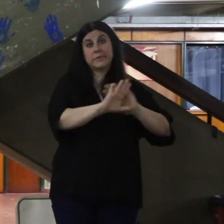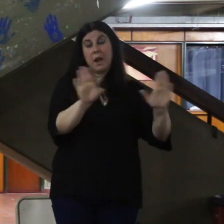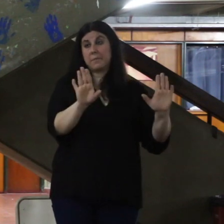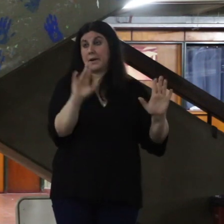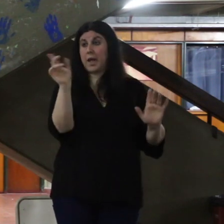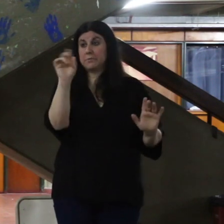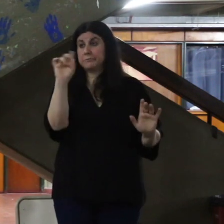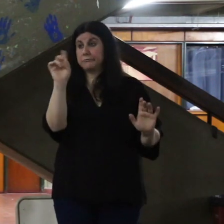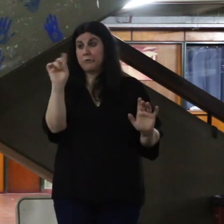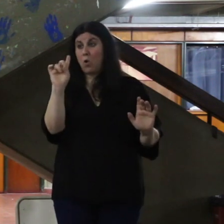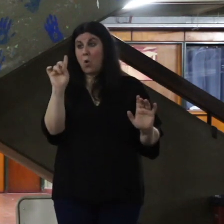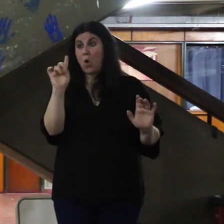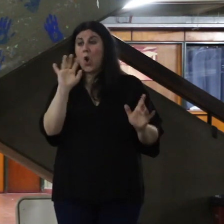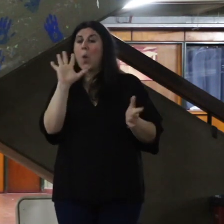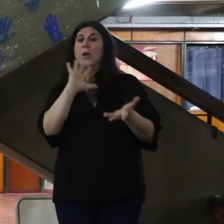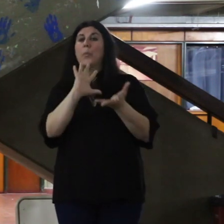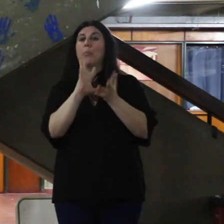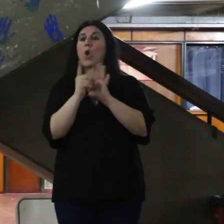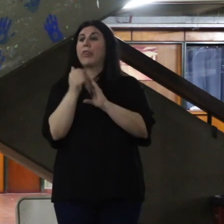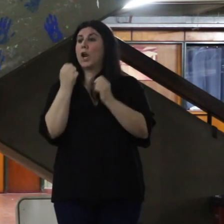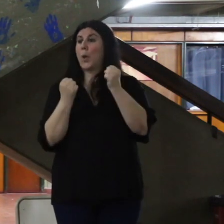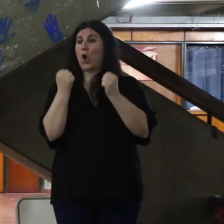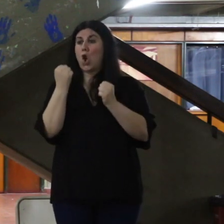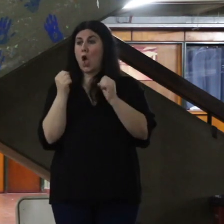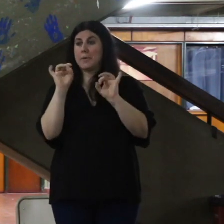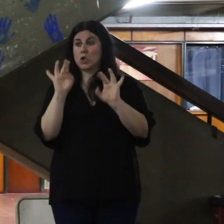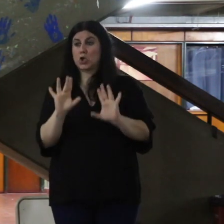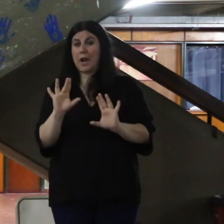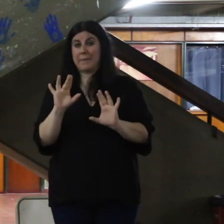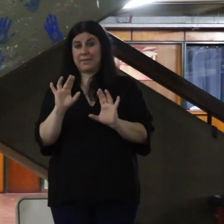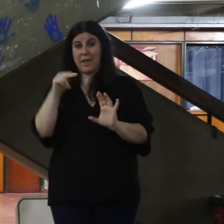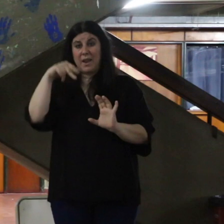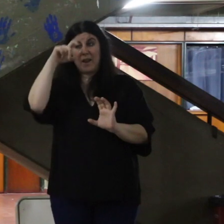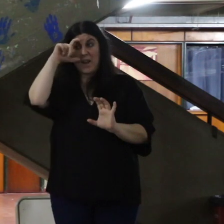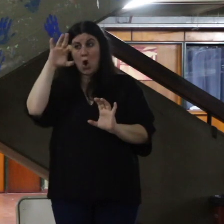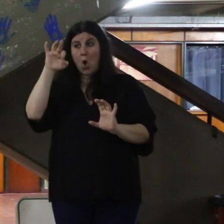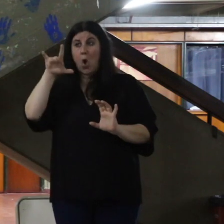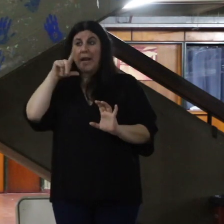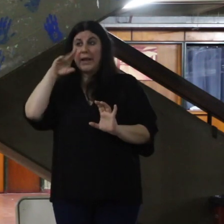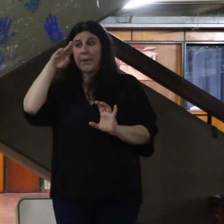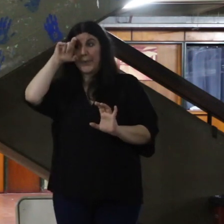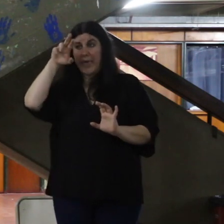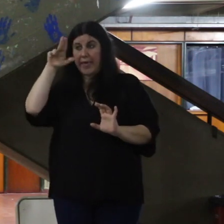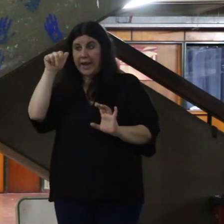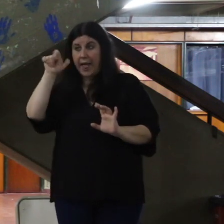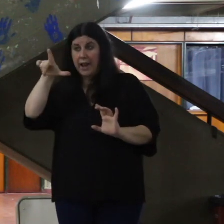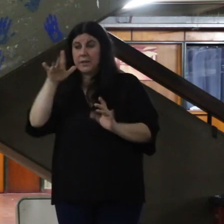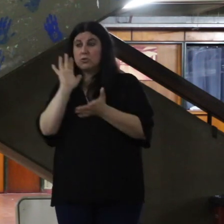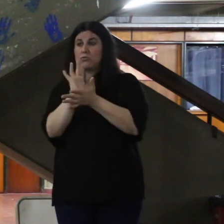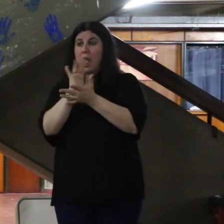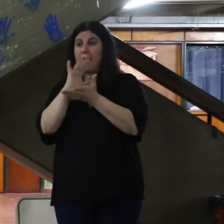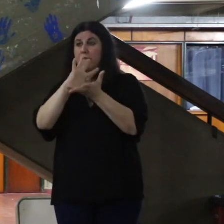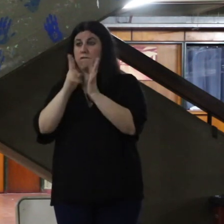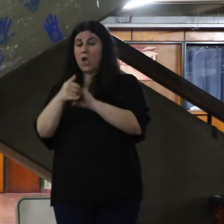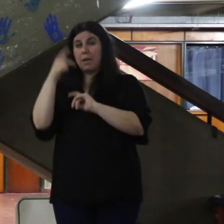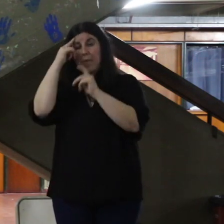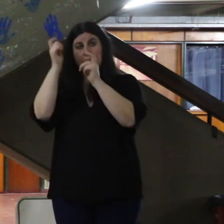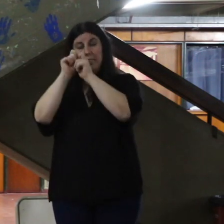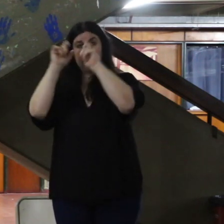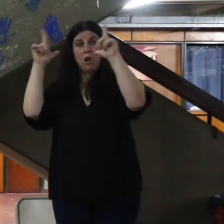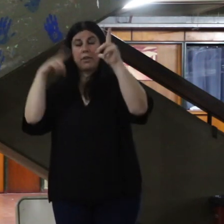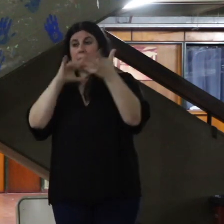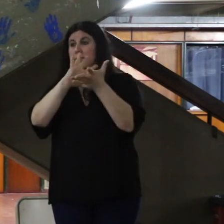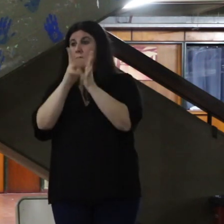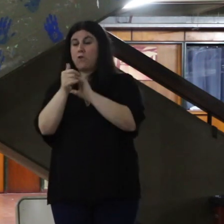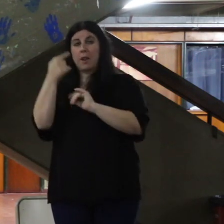neoliberalismo no es un modelo económico. El neoliberalismo es una racionalidad, ¿sí? Es una forma de entender el